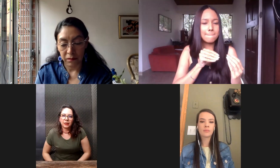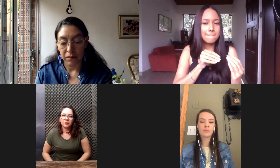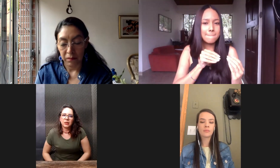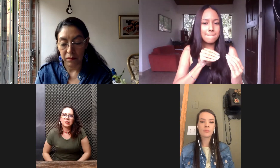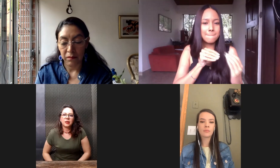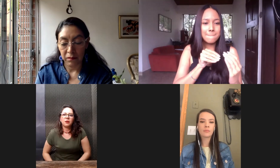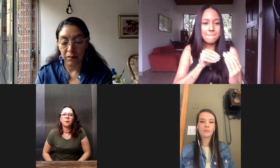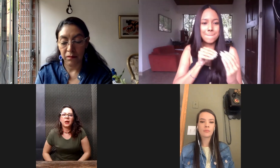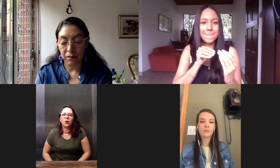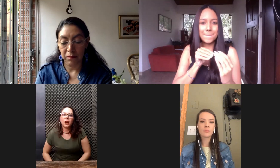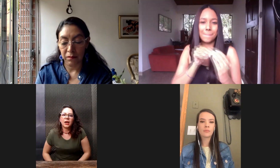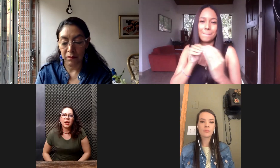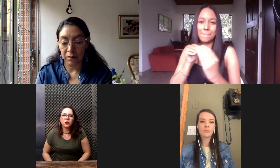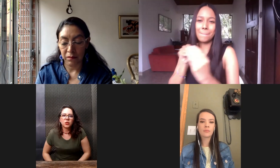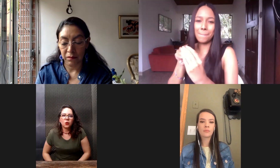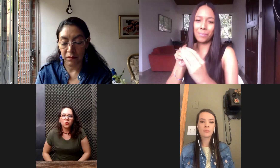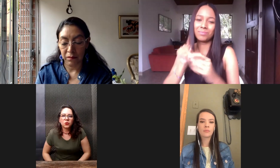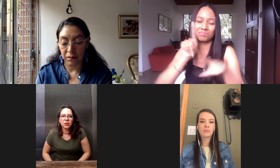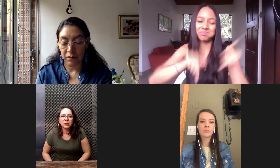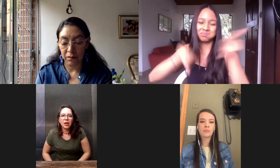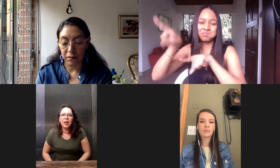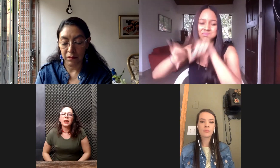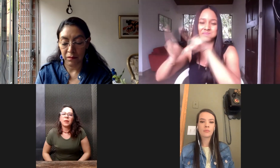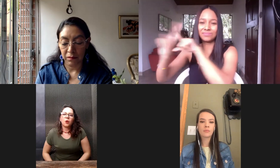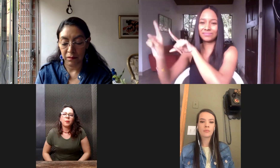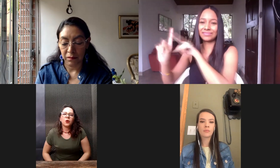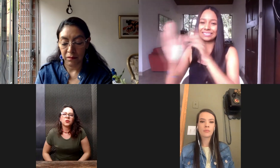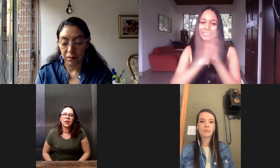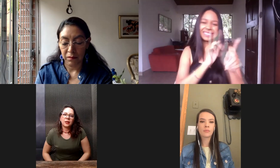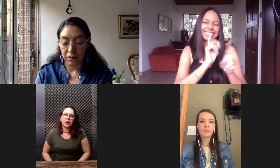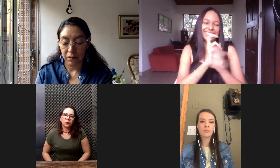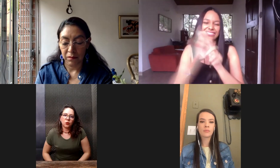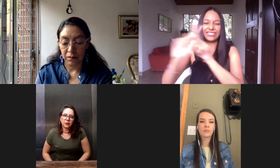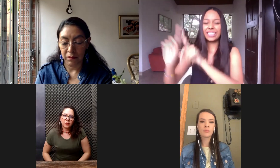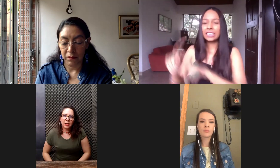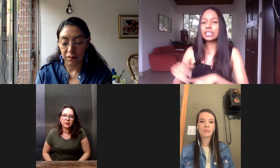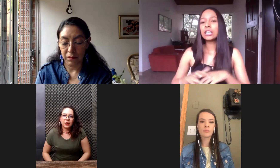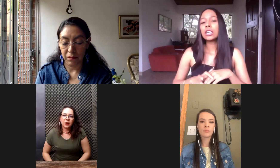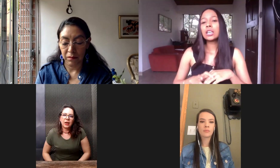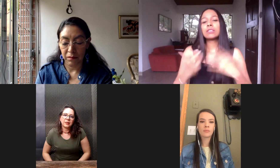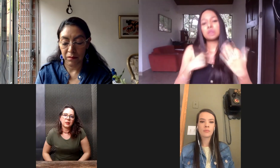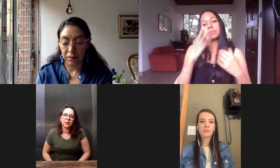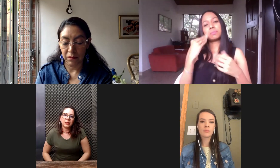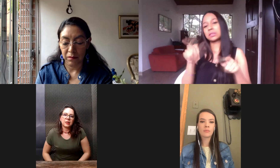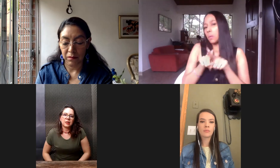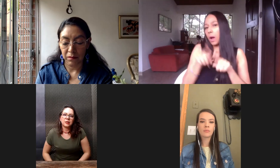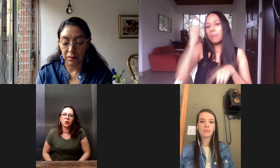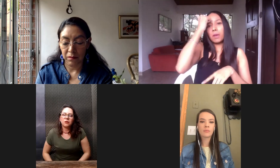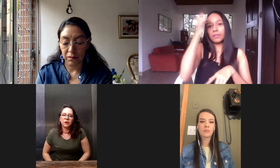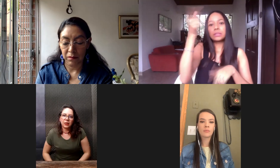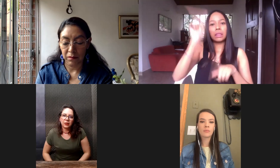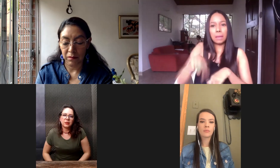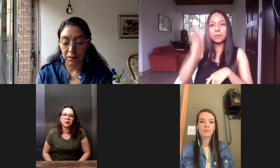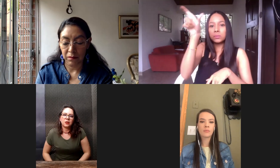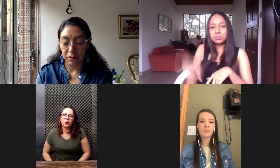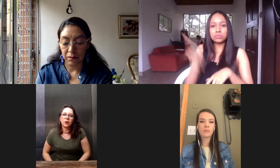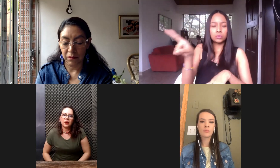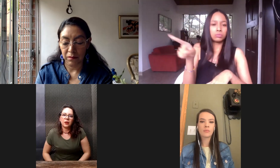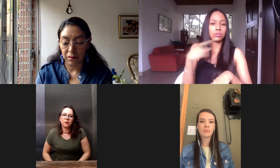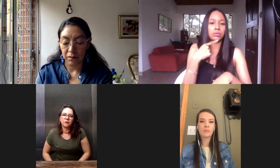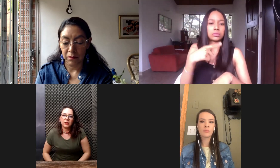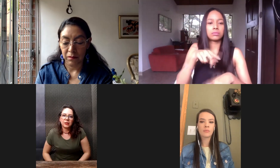parte administrativa para lograr esos ajustes que poco a poco se van dando. No es fácil, las experiencias han sido diferentes, han